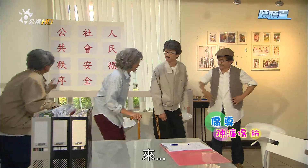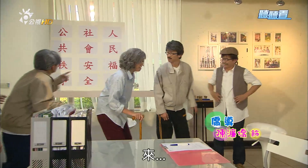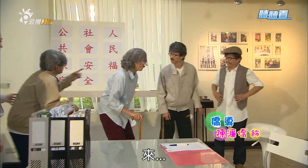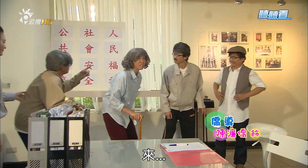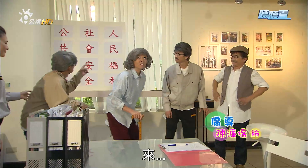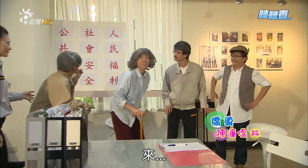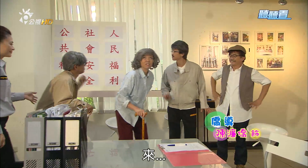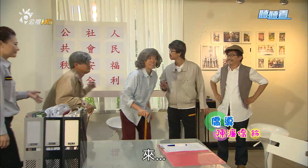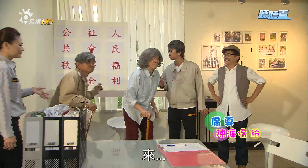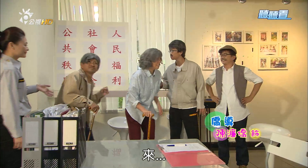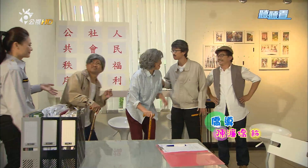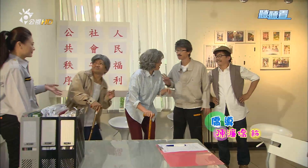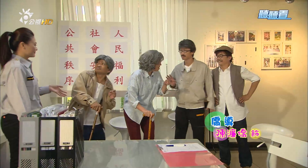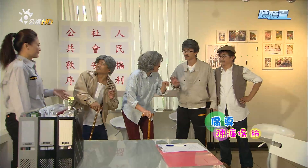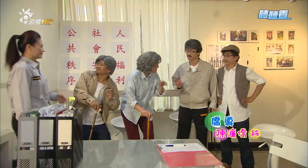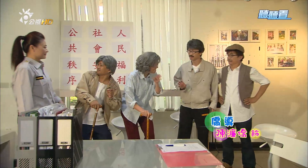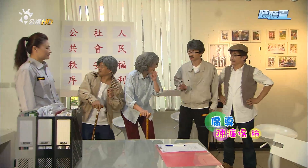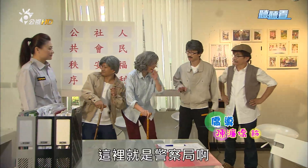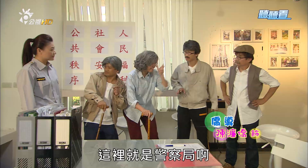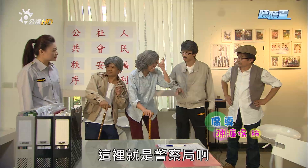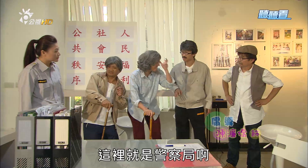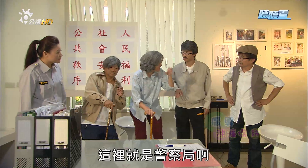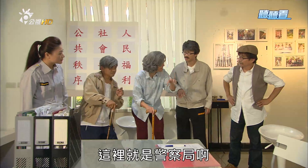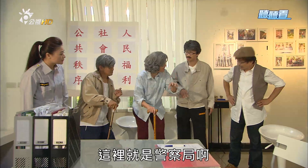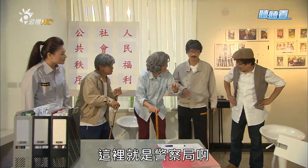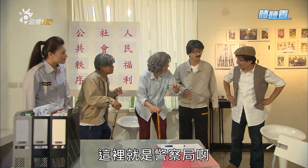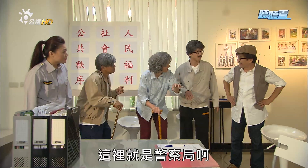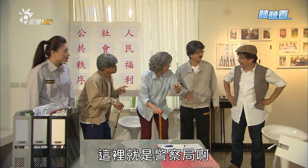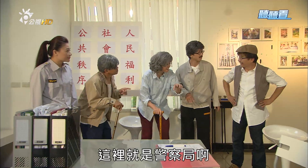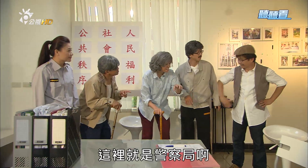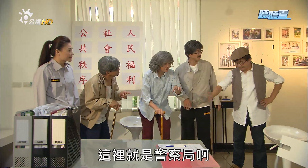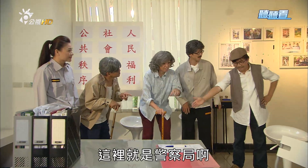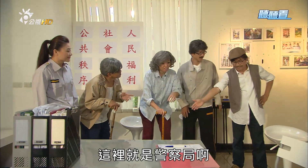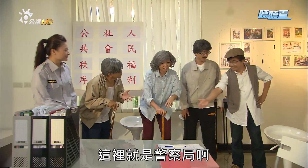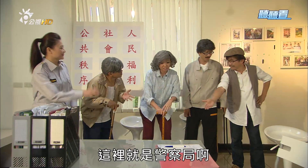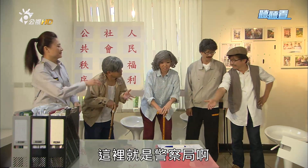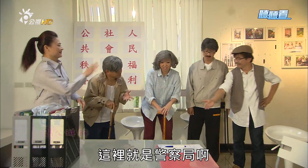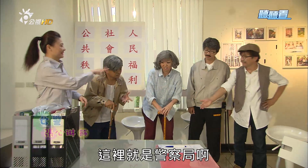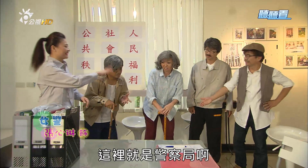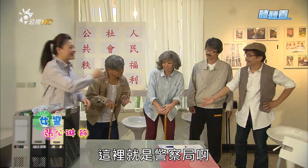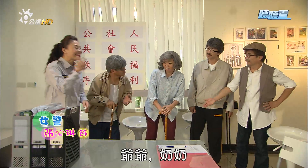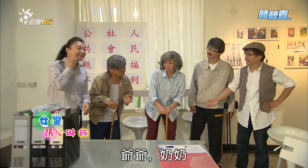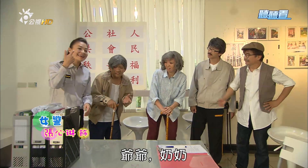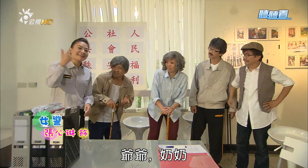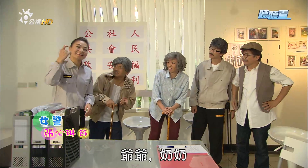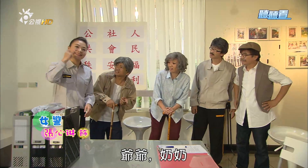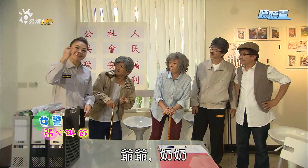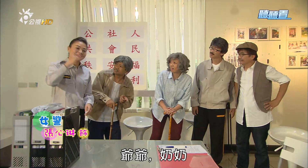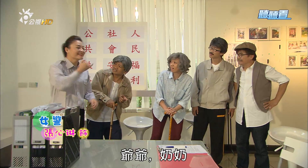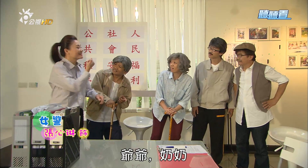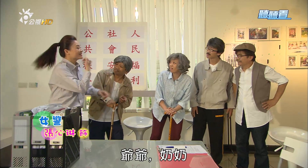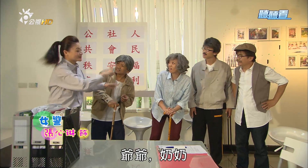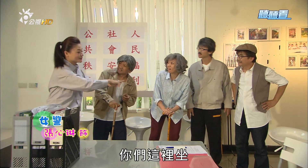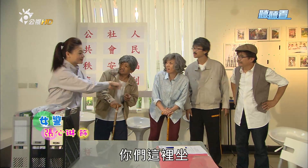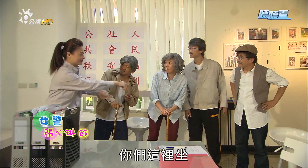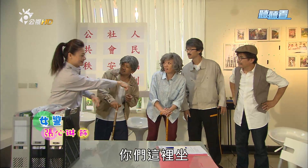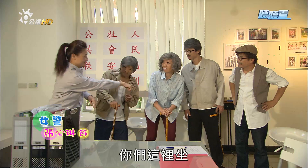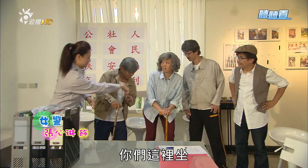来。对， 这里就是警察局啊。爷爷奶奶，你们这里